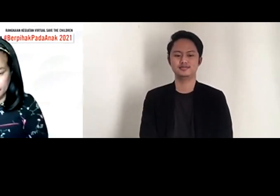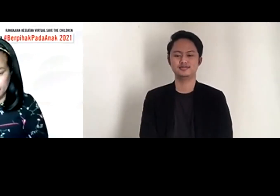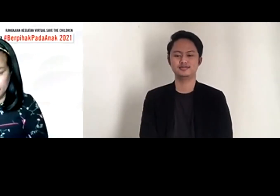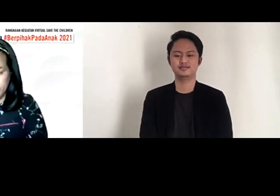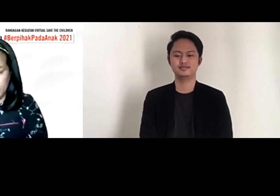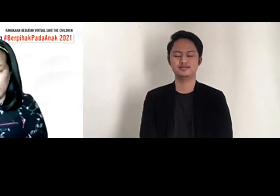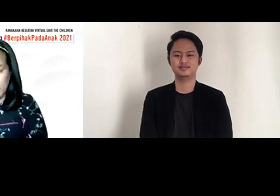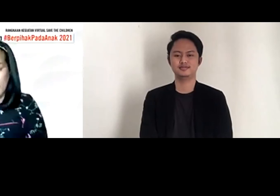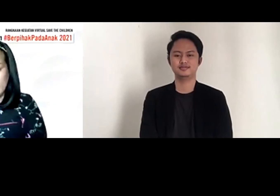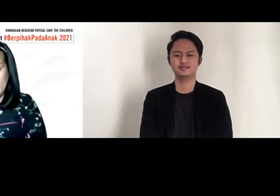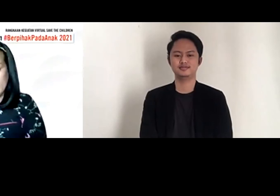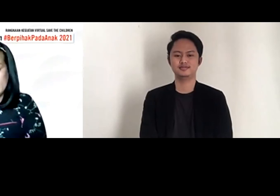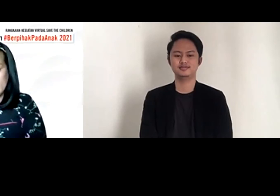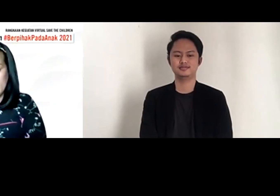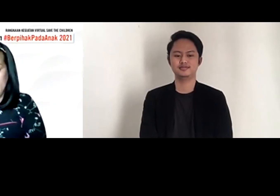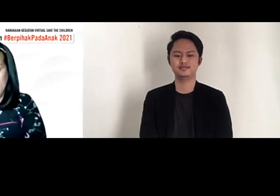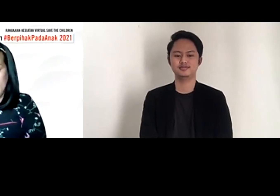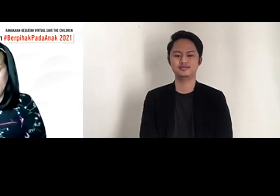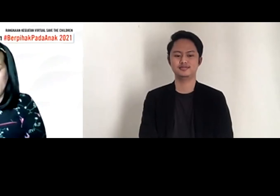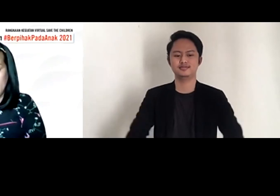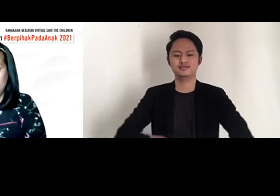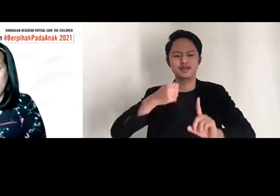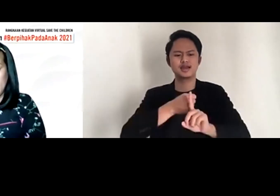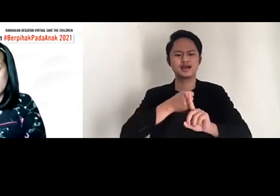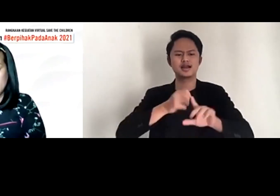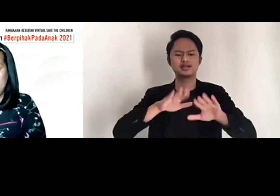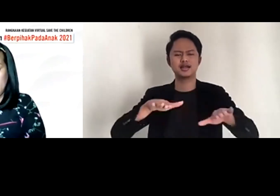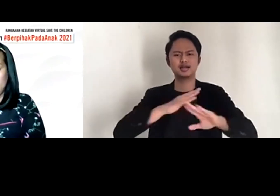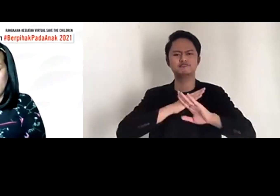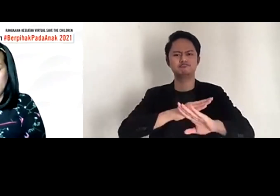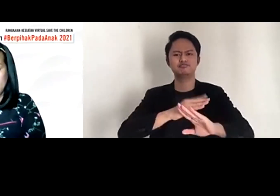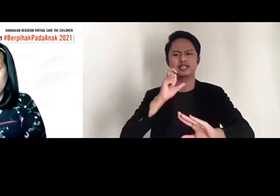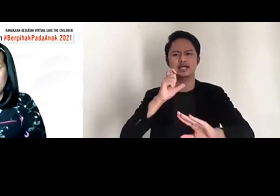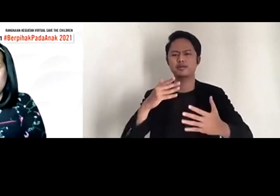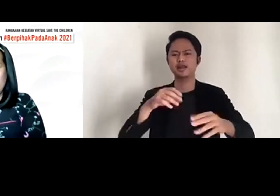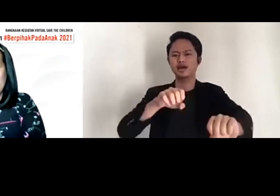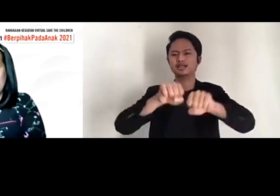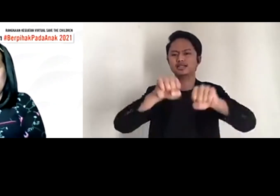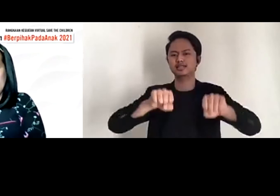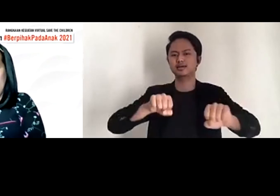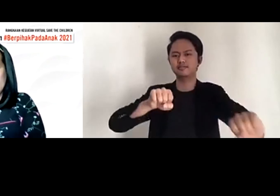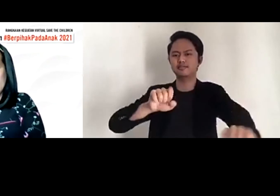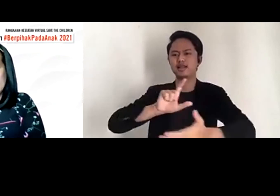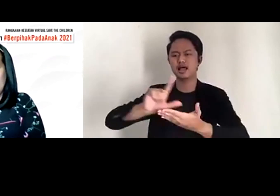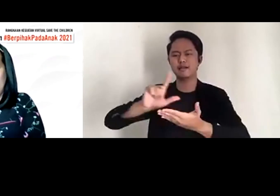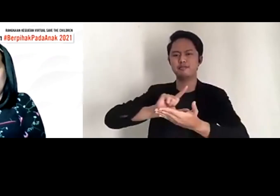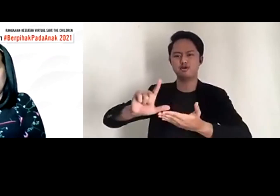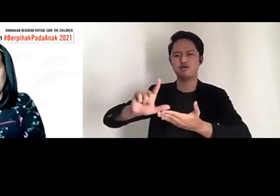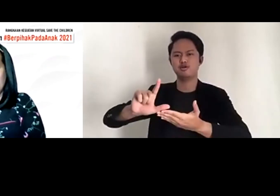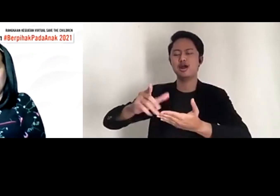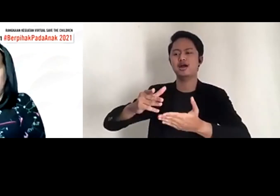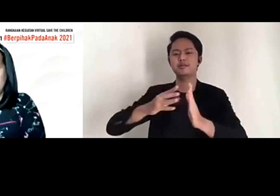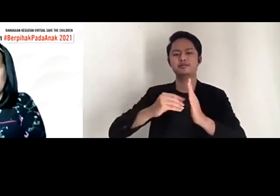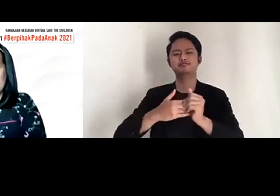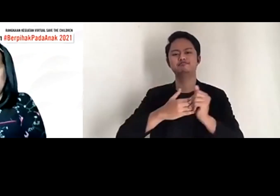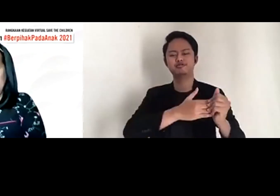kami menanggulangi kekerasan terhadap anak melalui mekanisme pelaporan, rujukan yang bisa diakses oleh anak dan